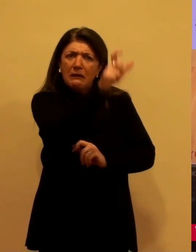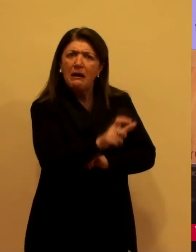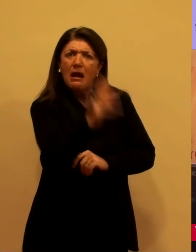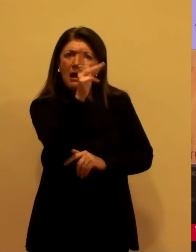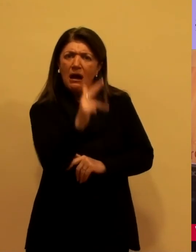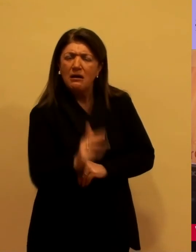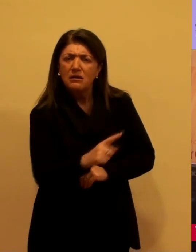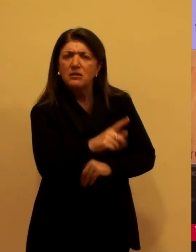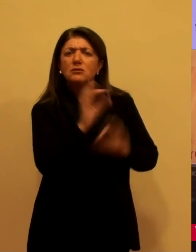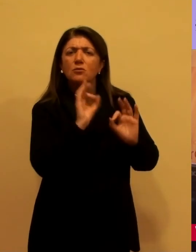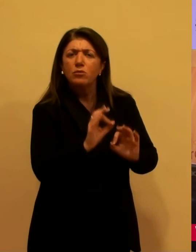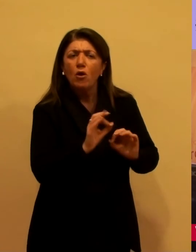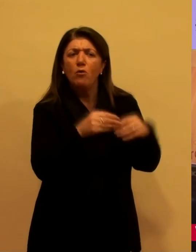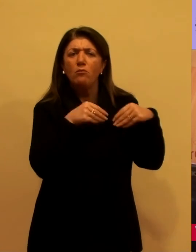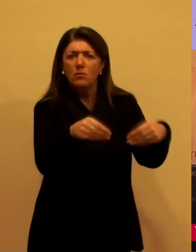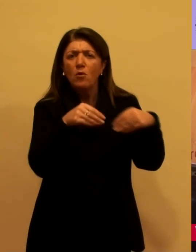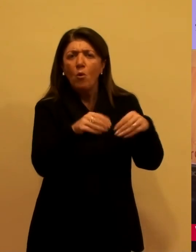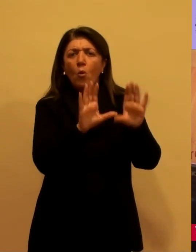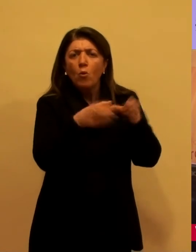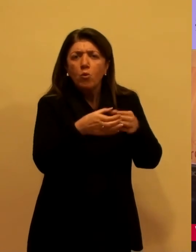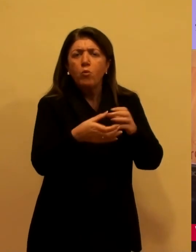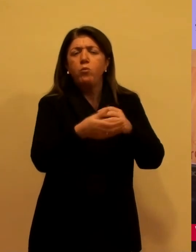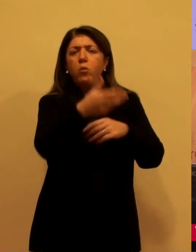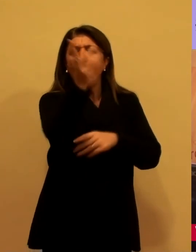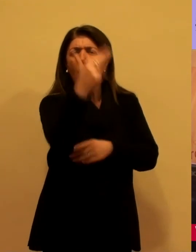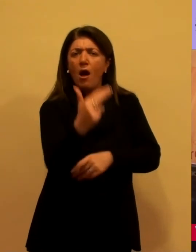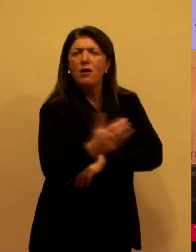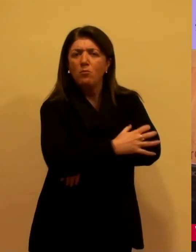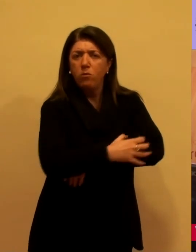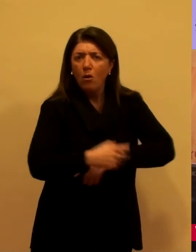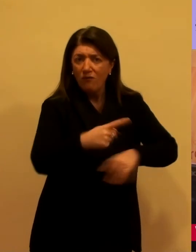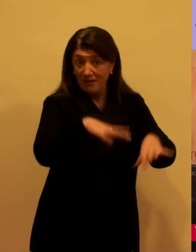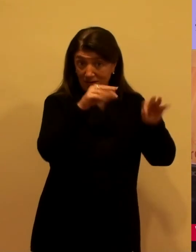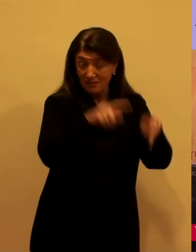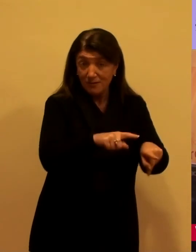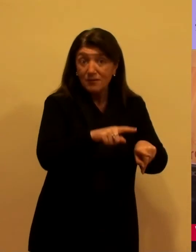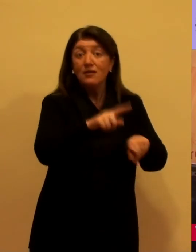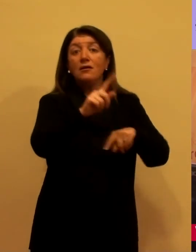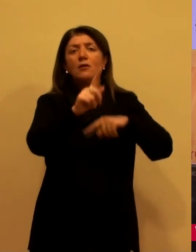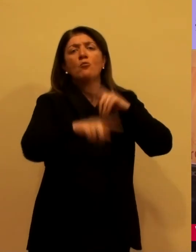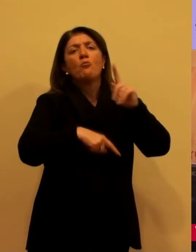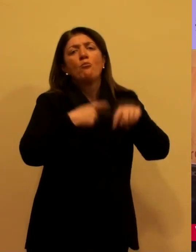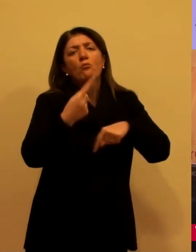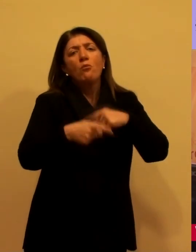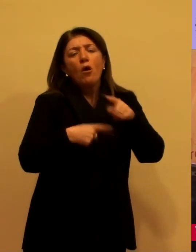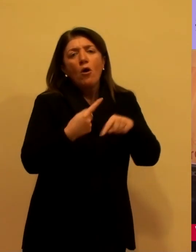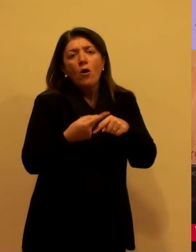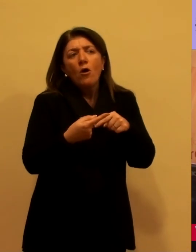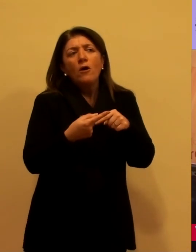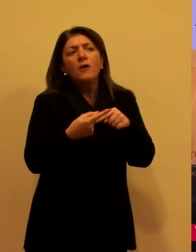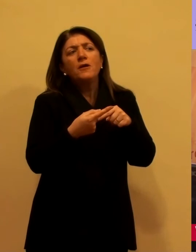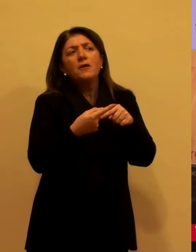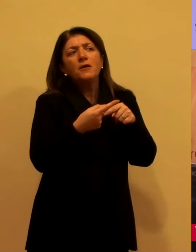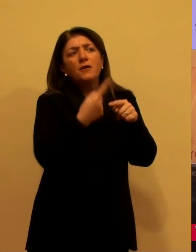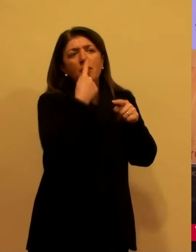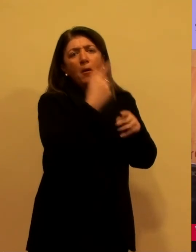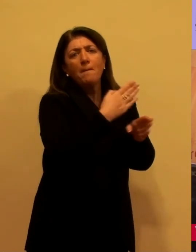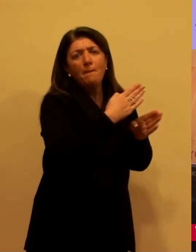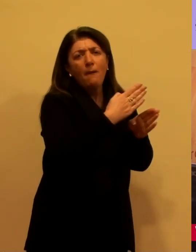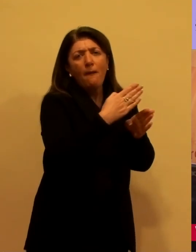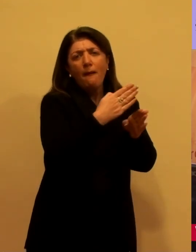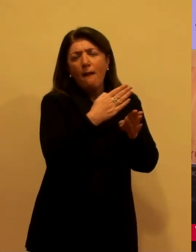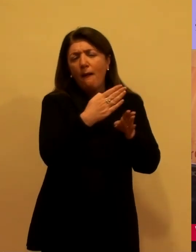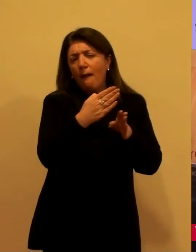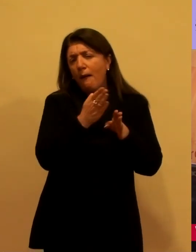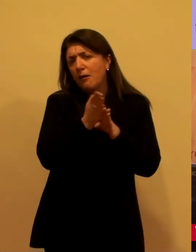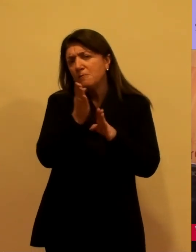gruppo dell'Arte Povera in qualche modo all'inizio, poi c'è stato un lieve scostamento, però ciò